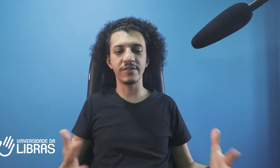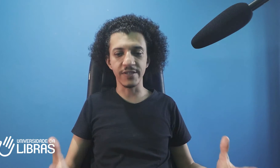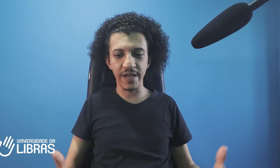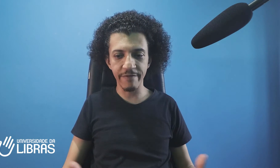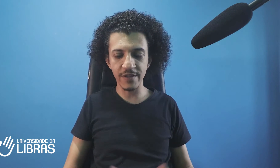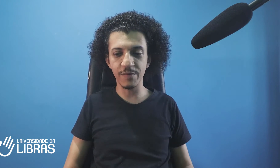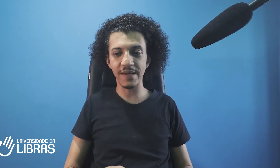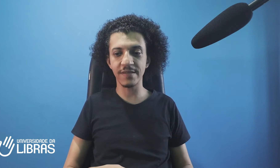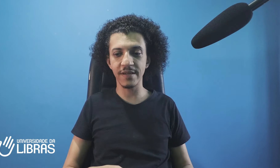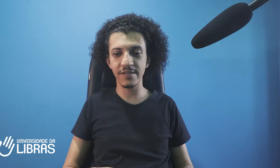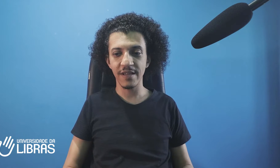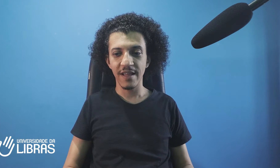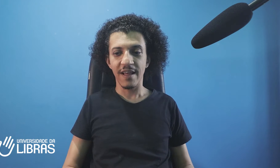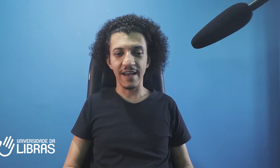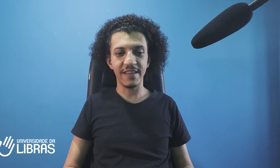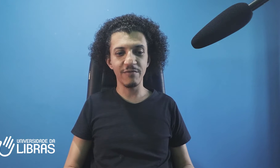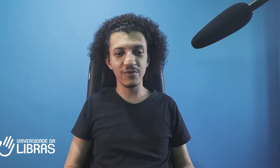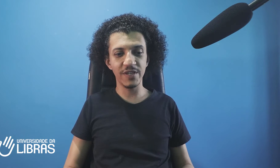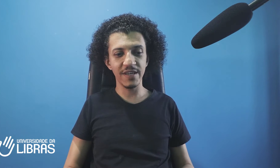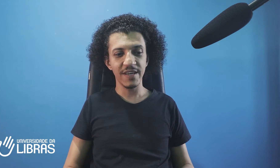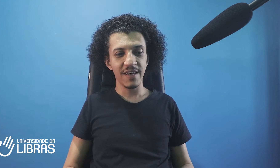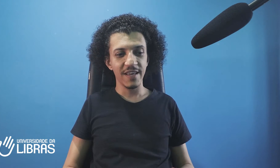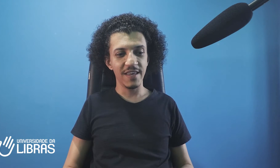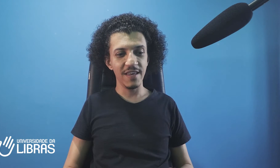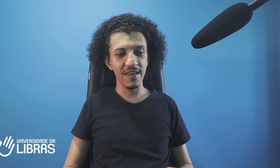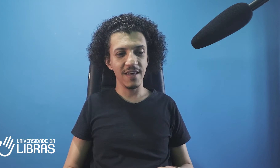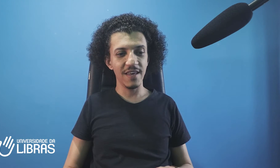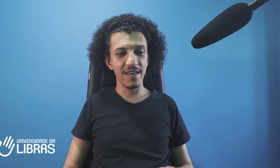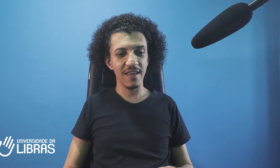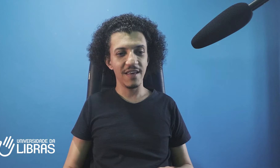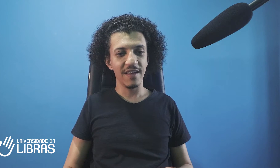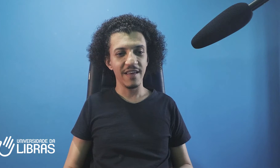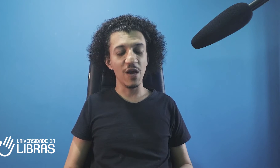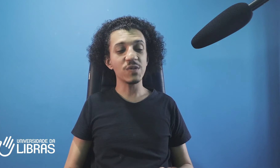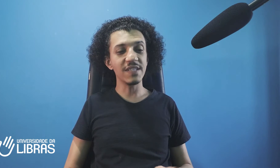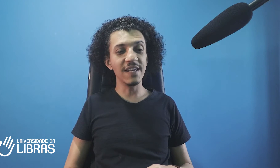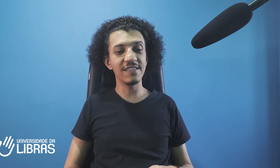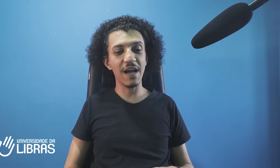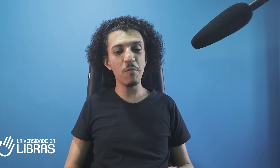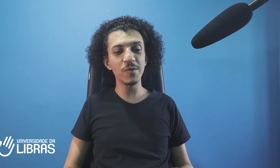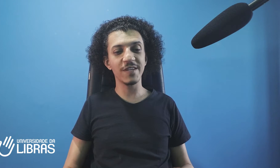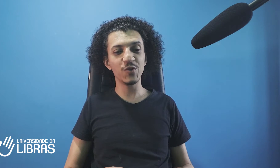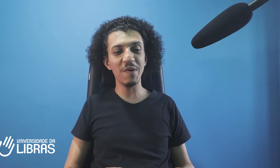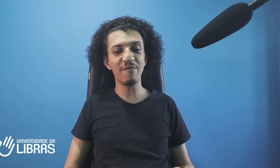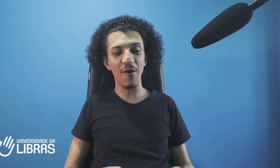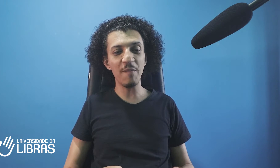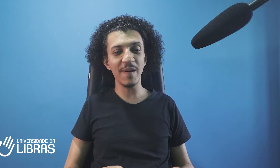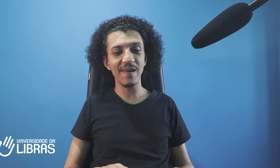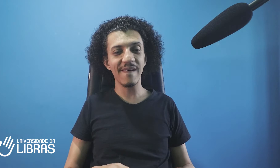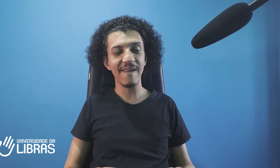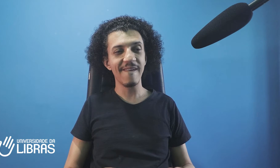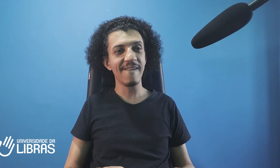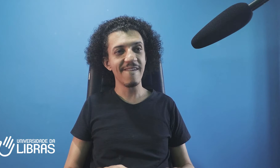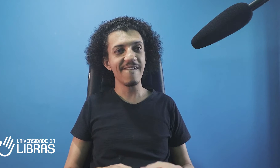eu tinha refletir bastante aí teve um dia que eu finalizei a música de uma forma